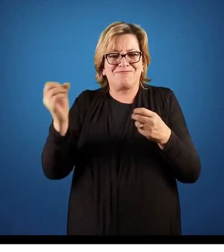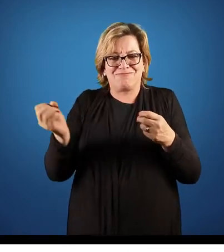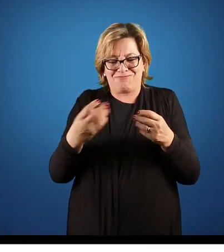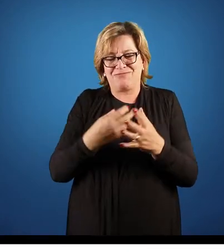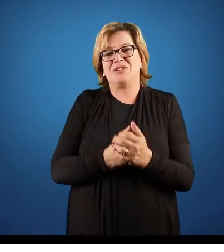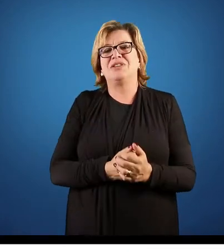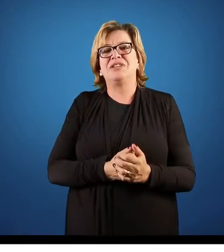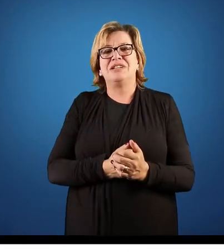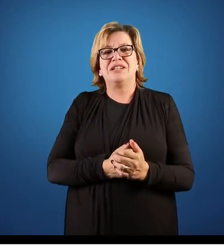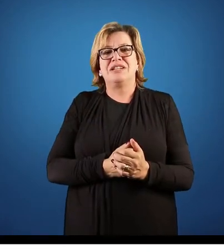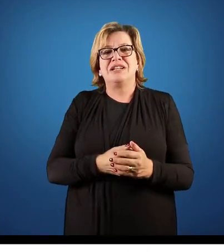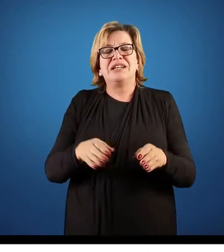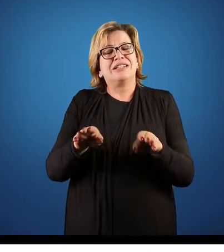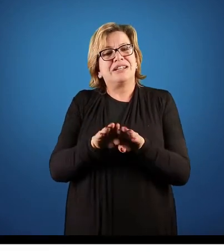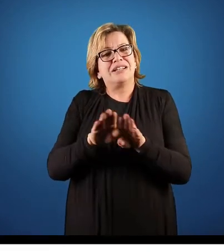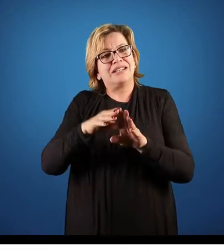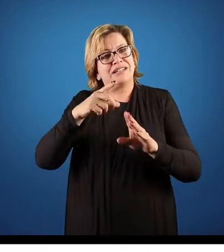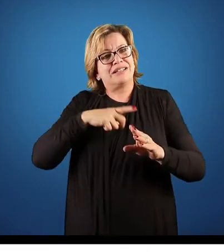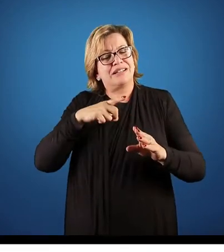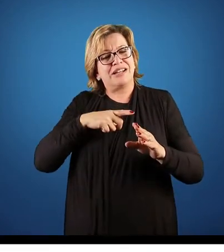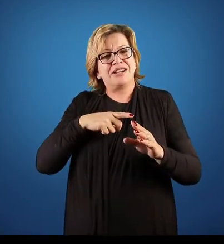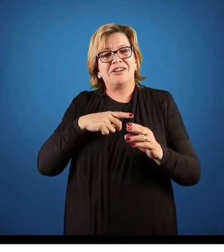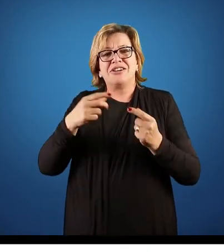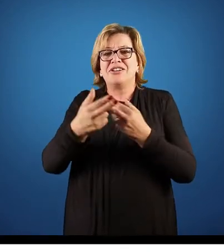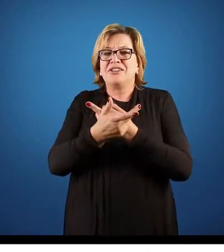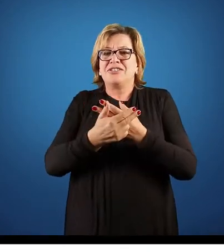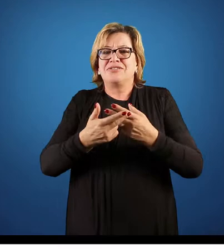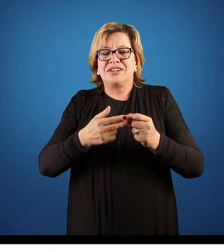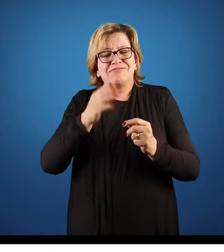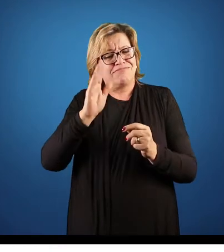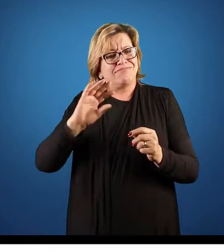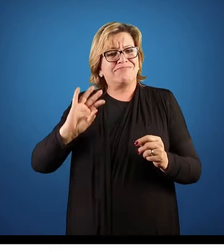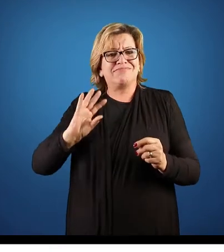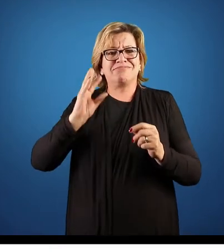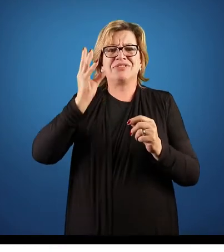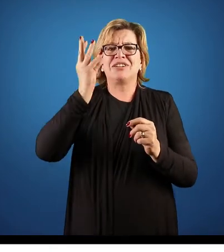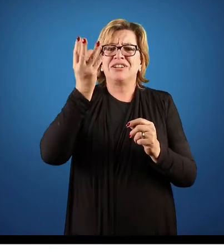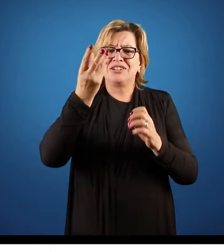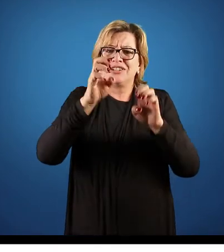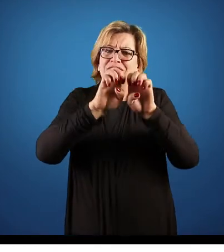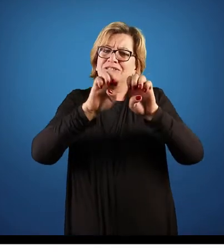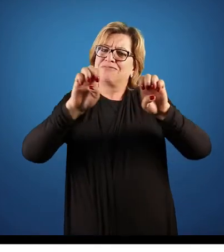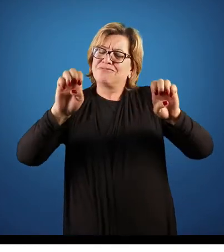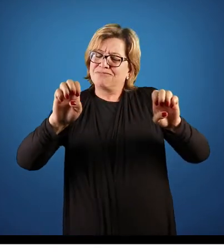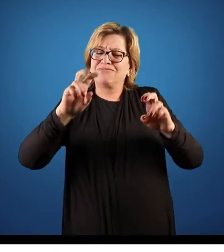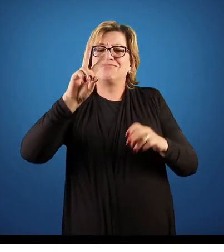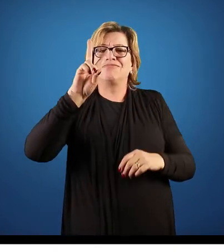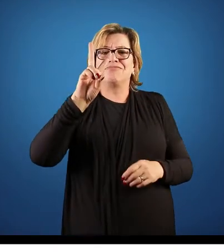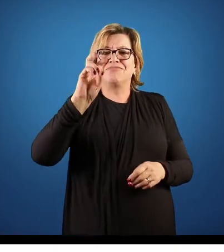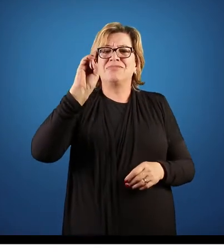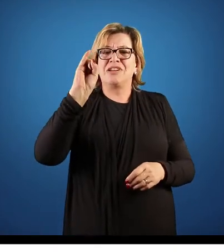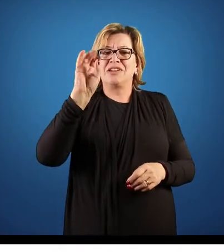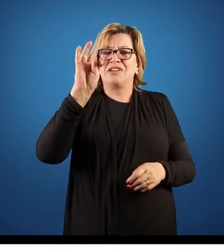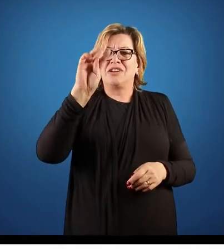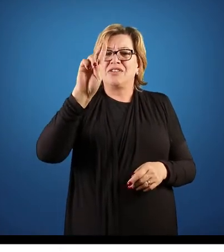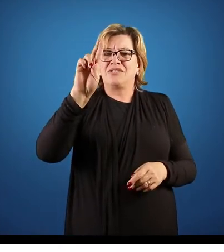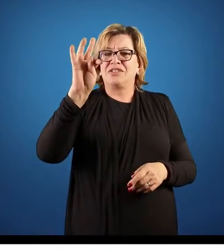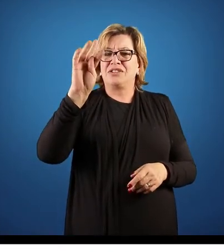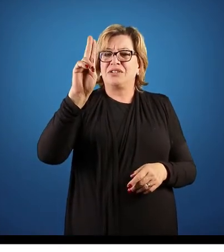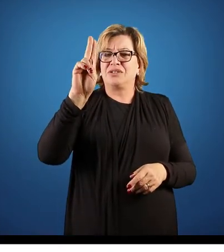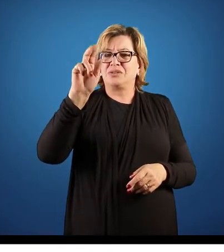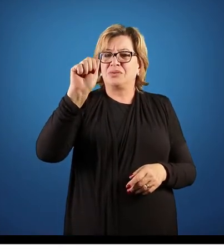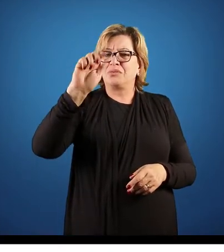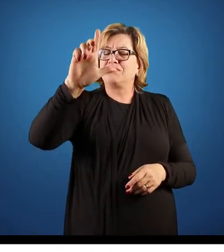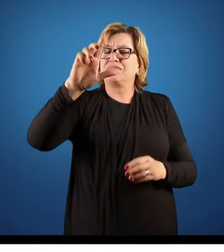nós temos neve em vários setores alguma coisa que já acontece dessa forma as filas virtuais que aconteciam as estruturas